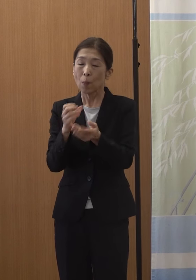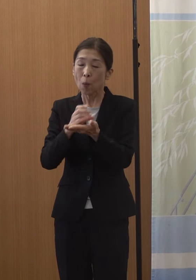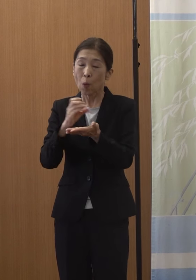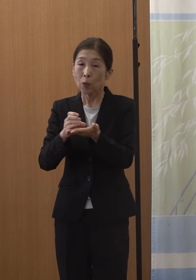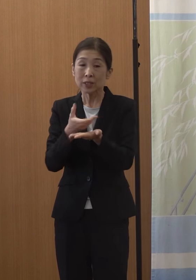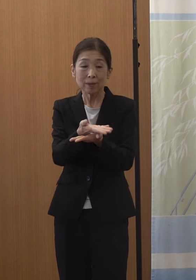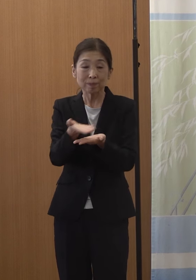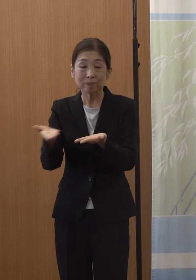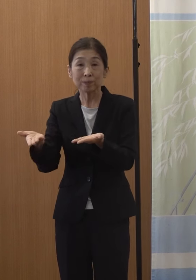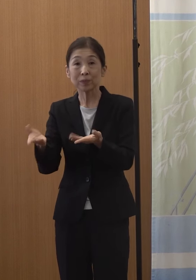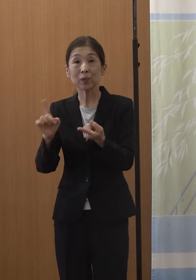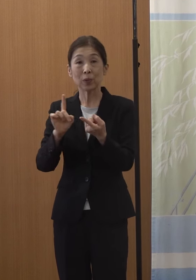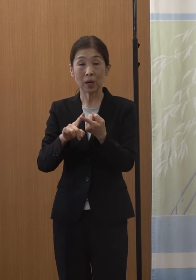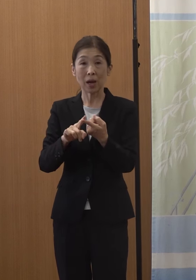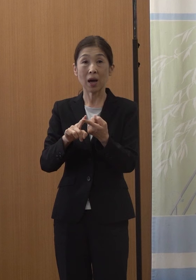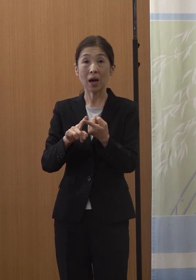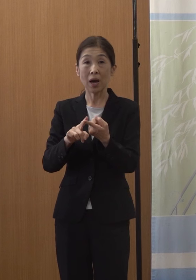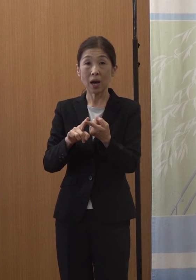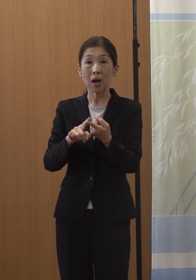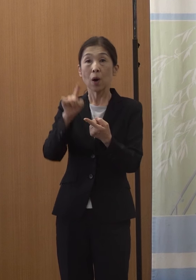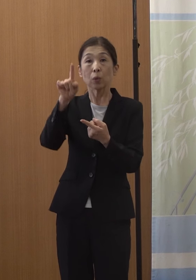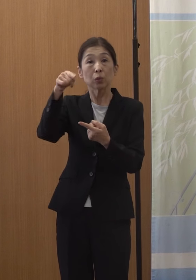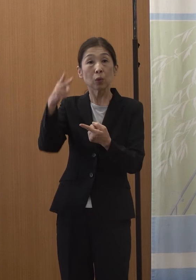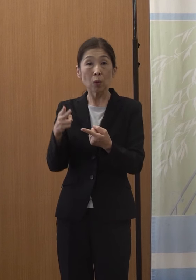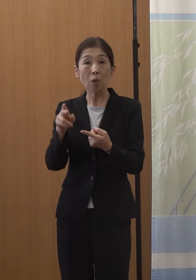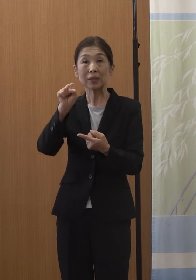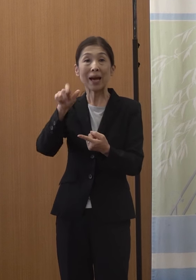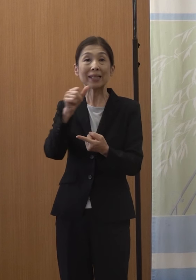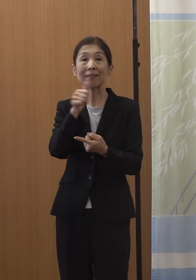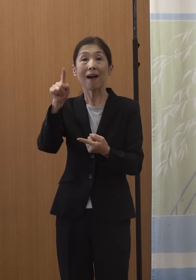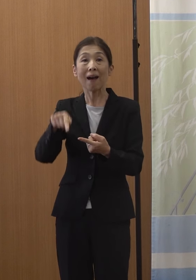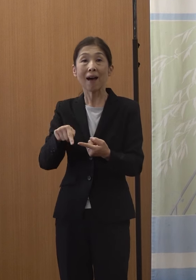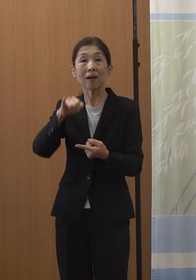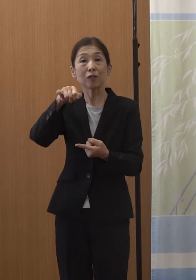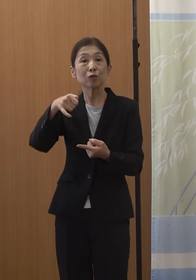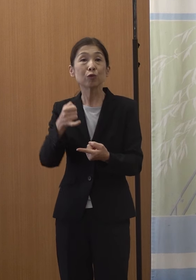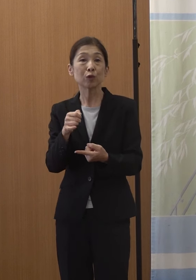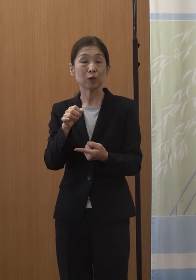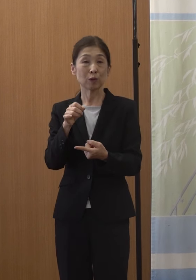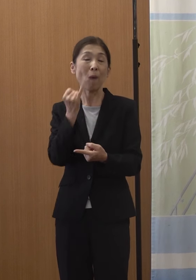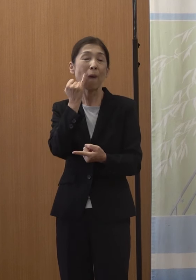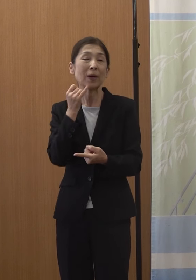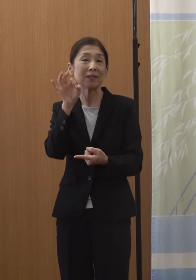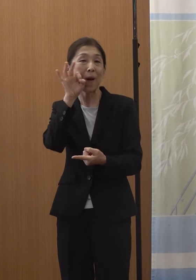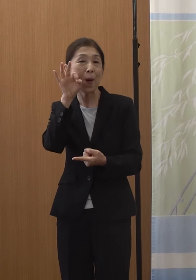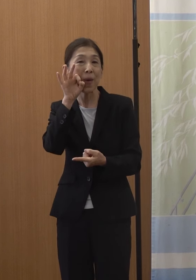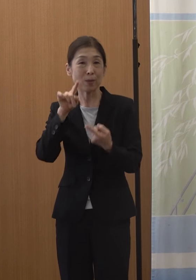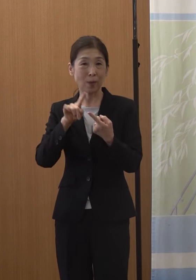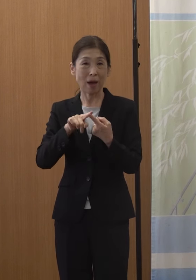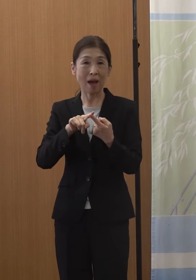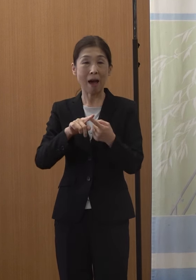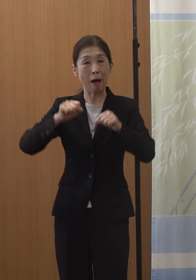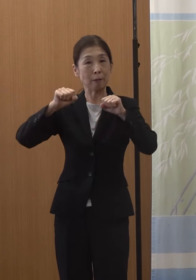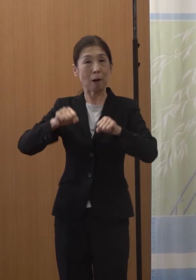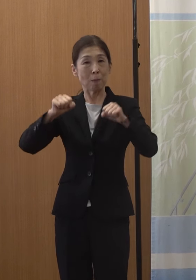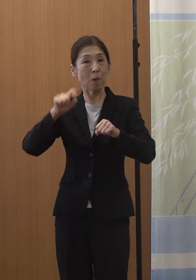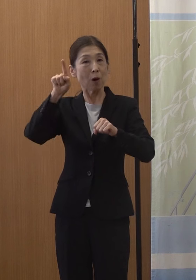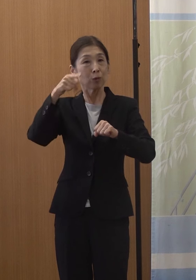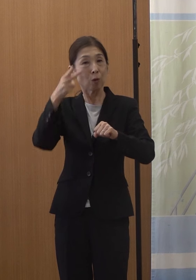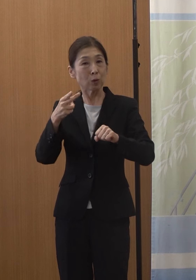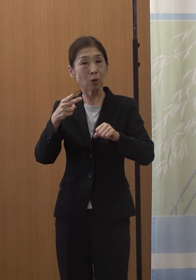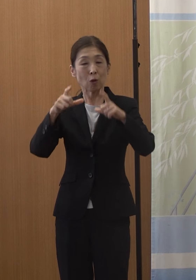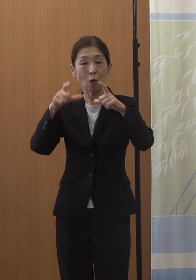して、奥能登地サイダーの塩サイダー飴や、頑張ろう能登半島